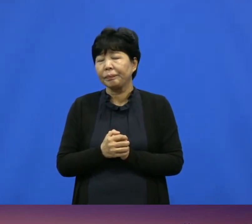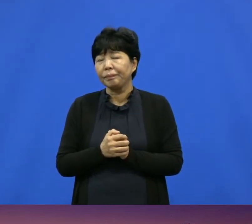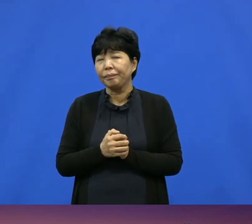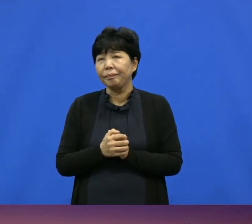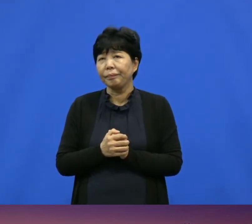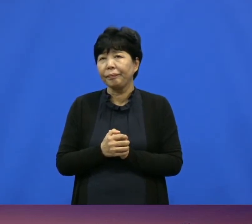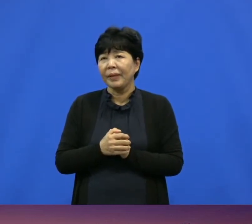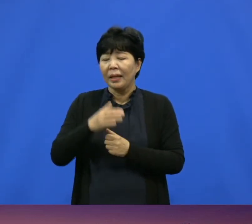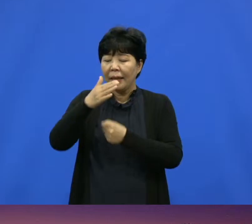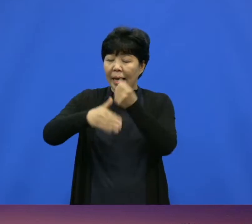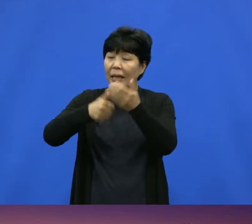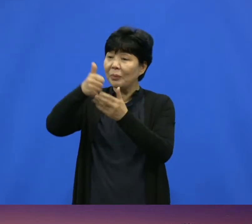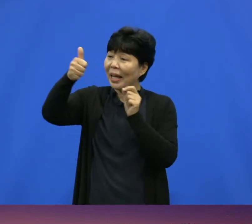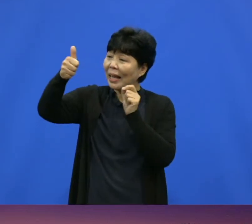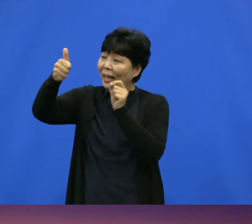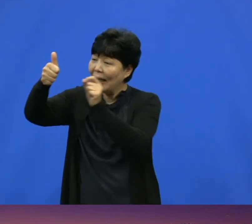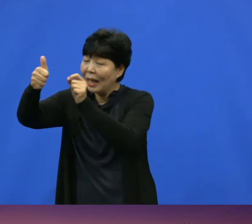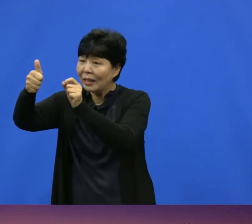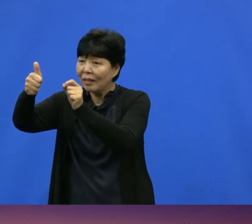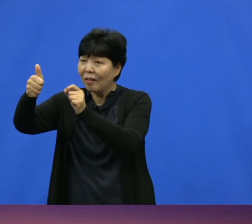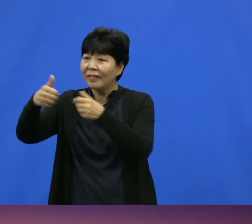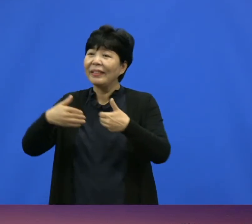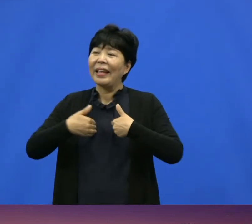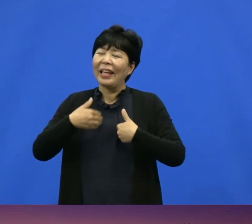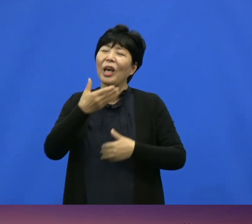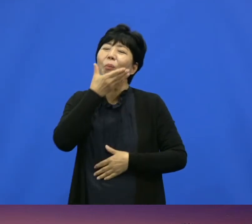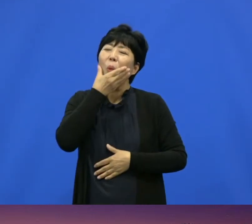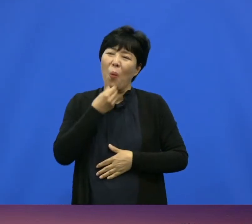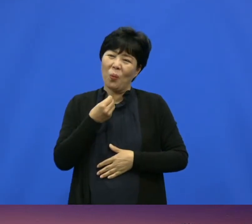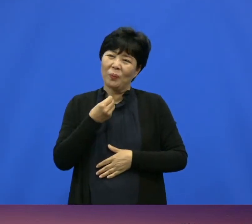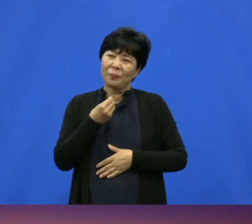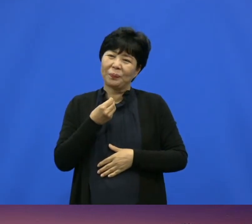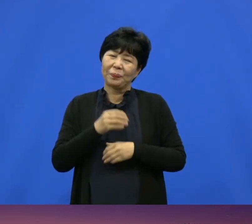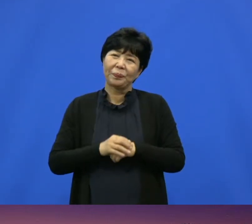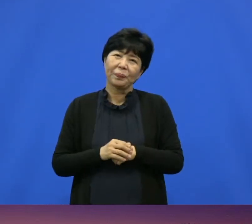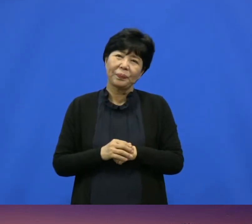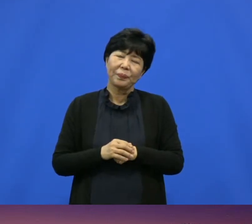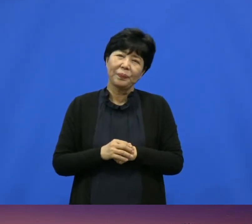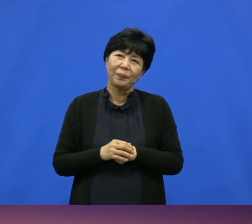왜? 하나님과의 관계에서 모든 복이 흘러오기 때문에